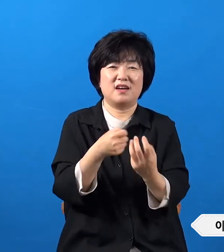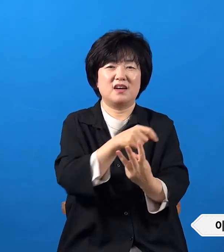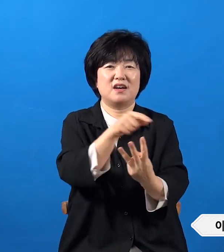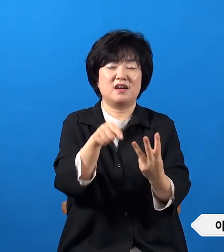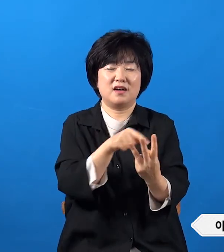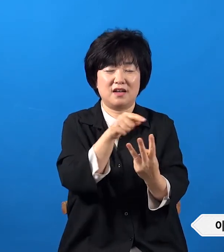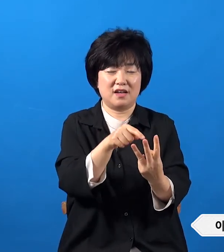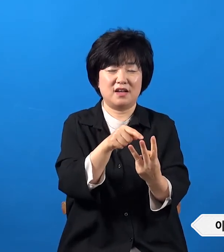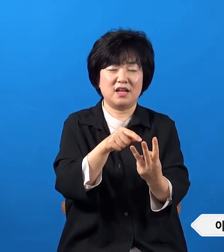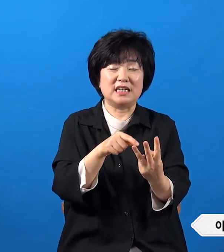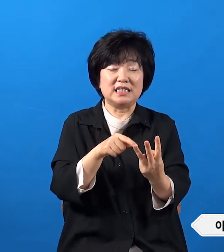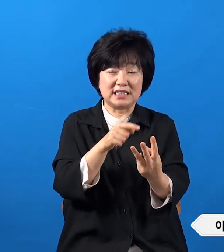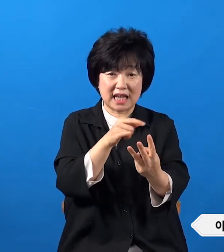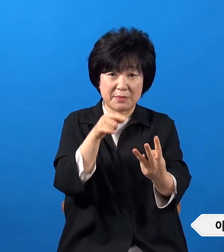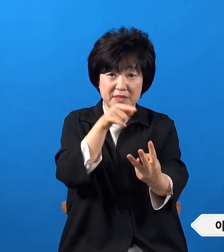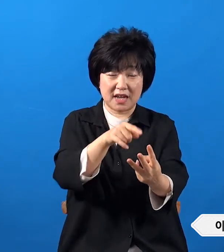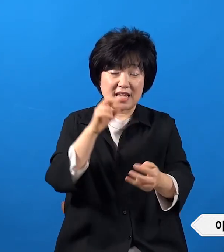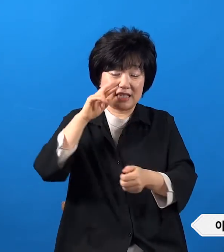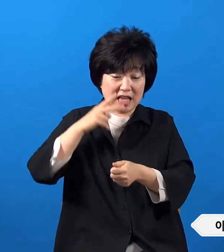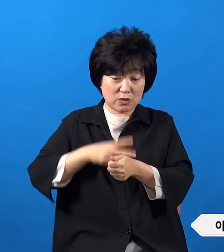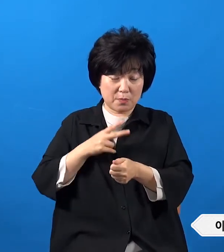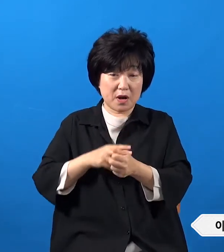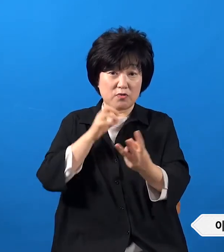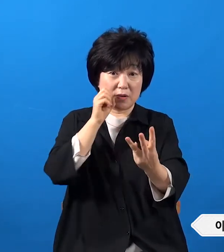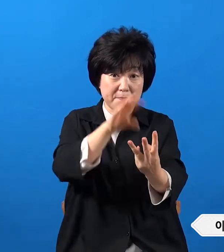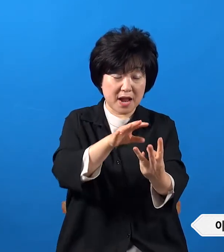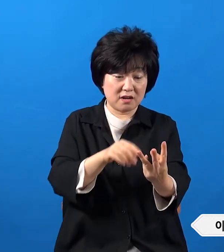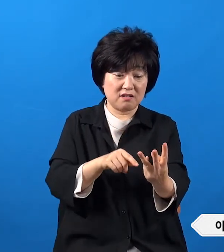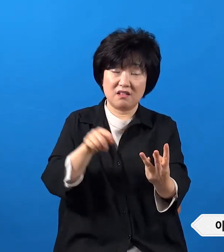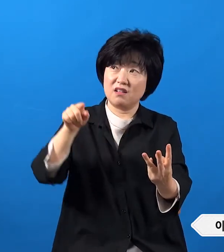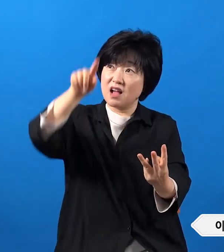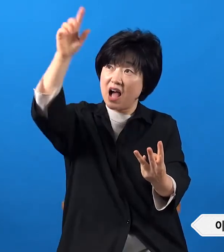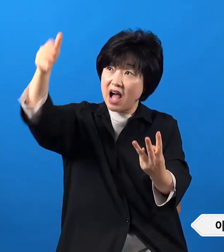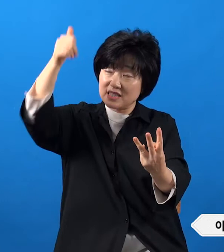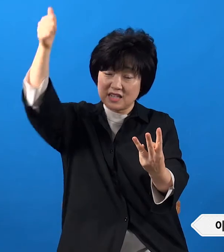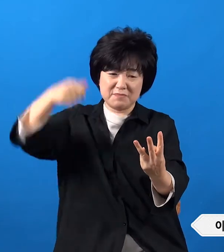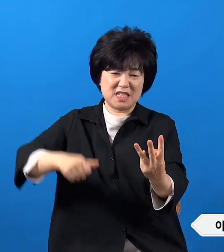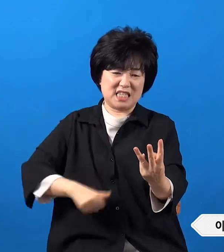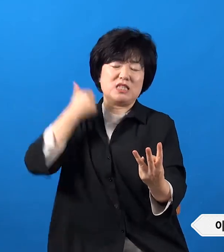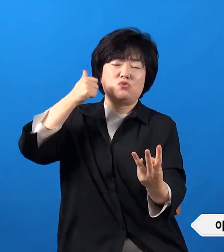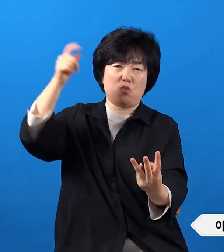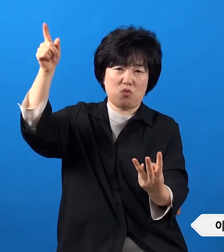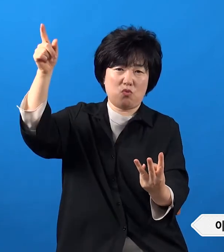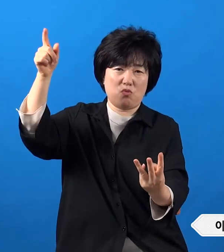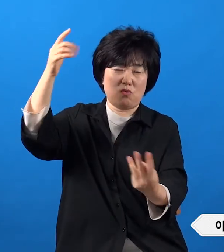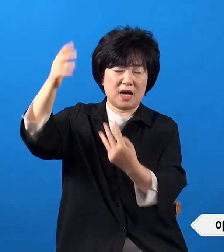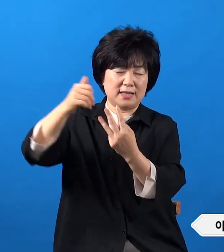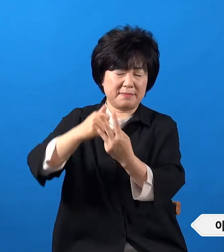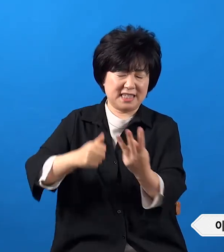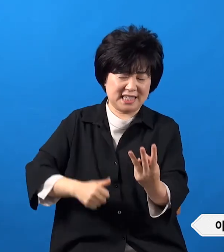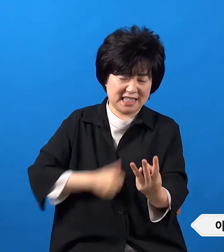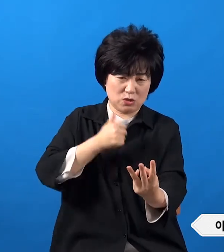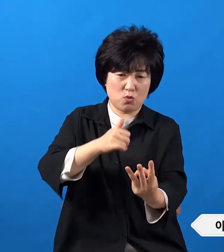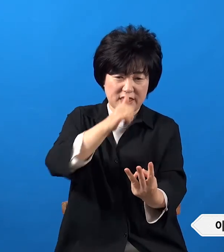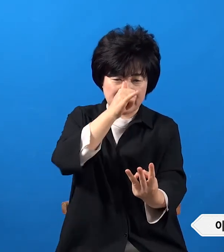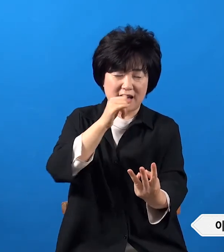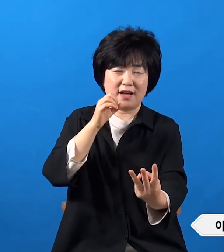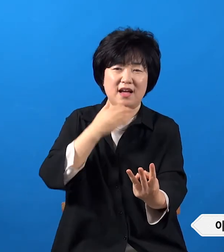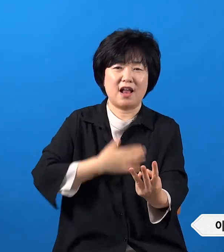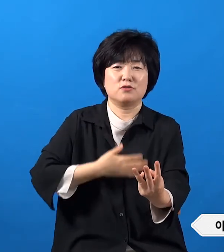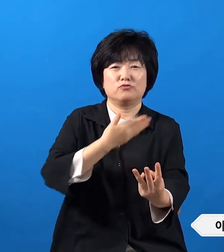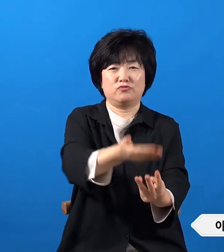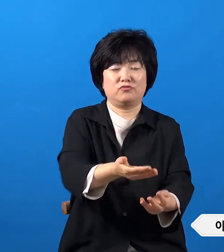사도는 이런 사람들을 향해서 주님이 진노하신다고, 그 진노의 경고를